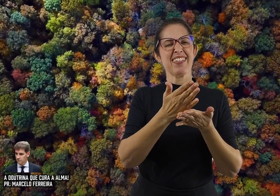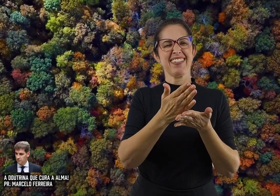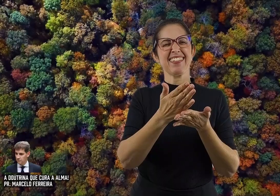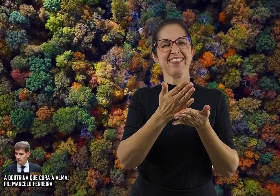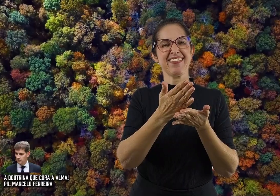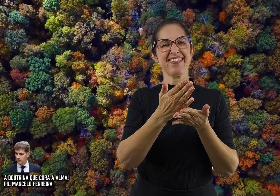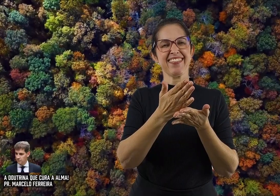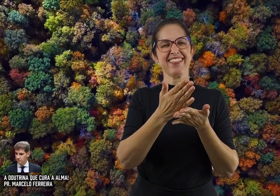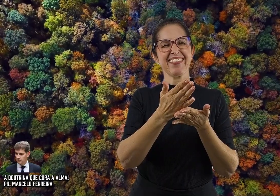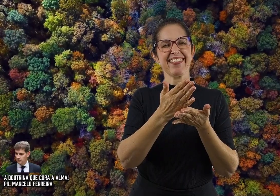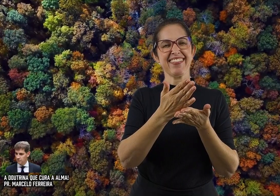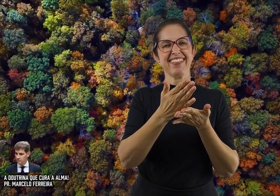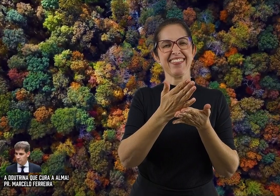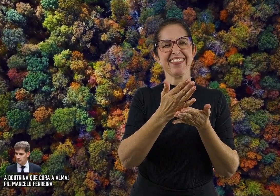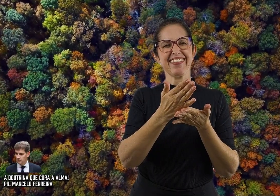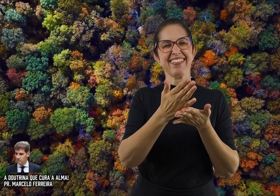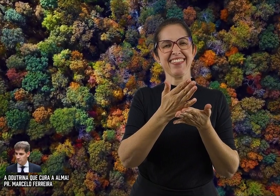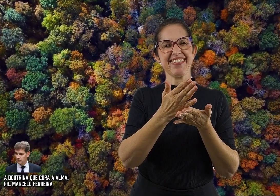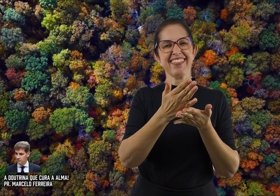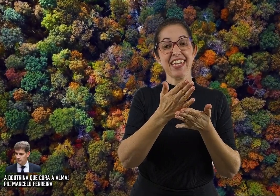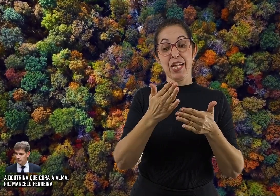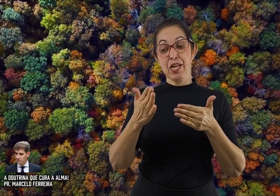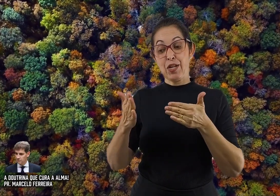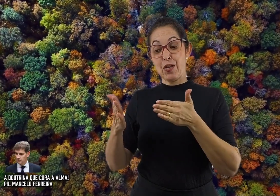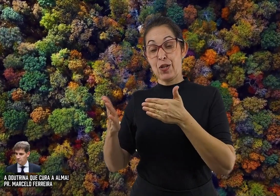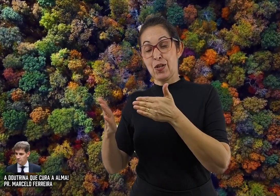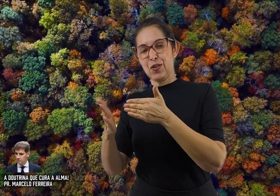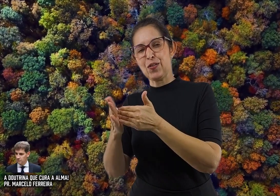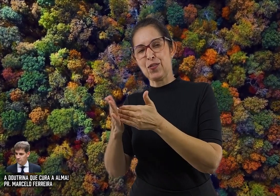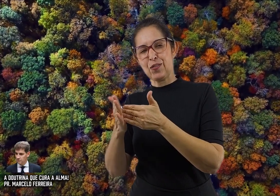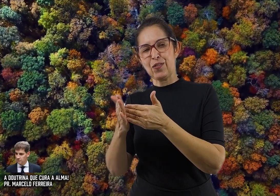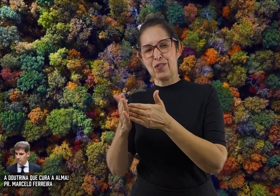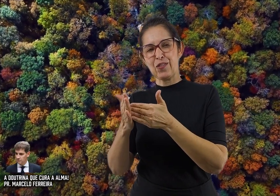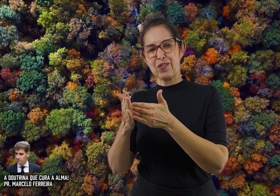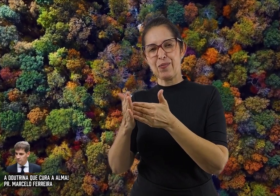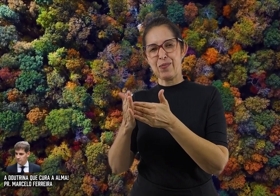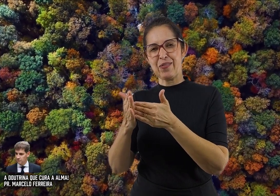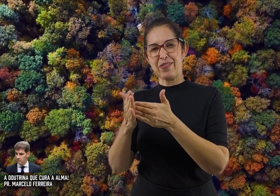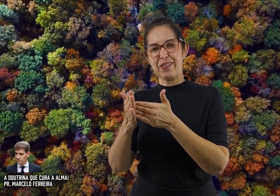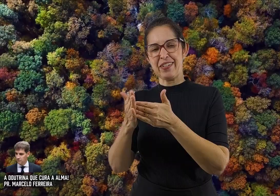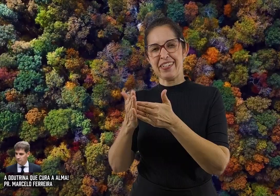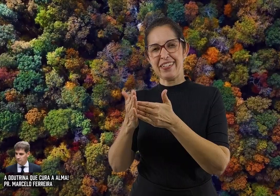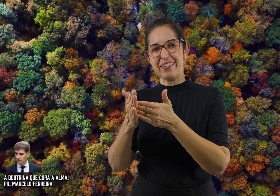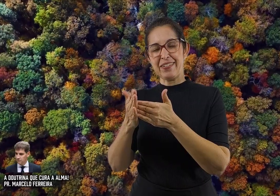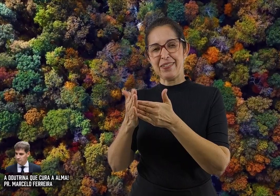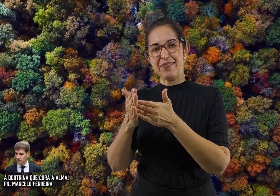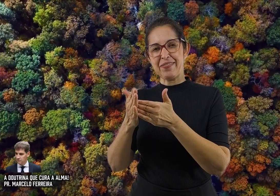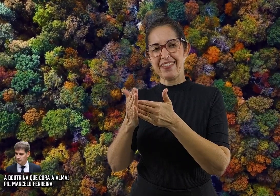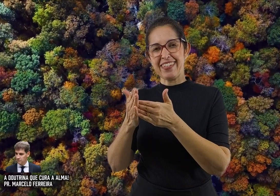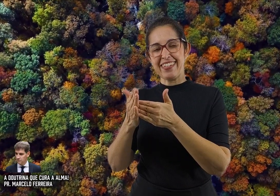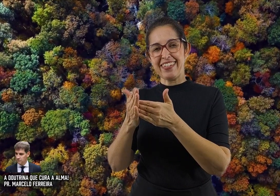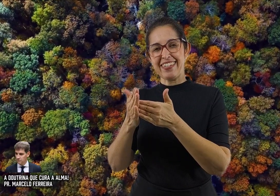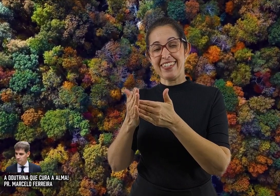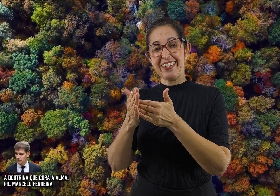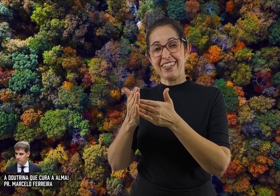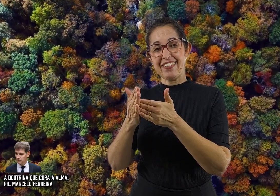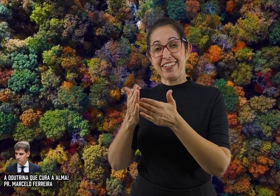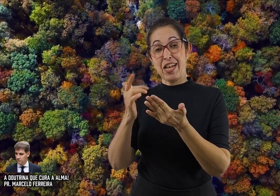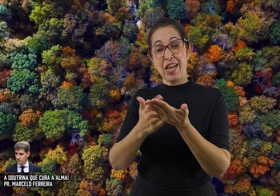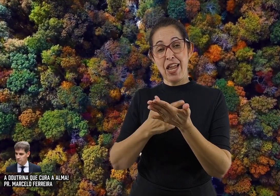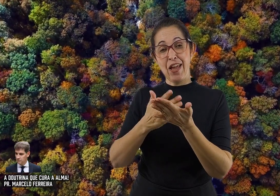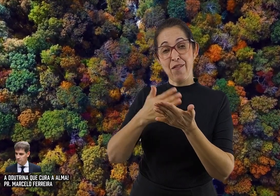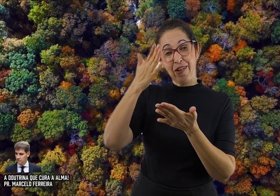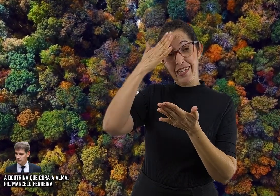princípio. No último capítulo de Eclesiastes, Salomão, que era um homem sábio, falou assim: